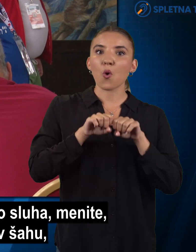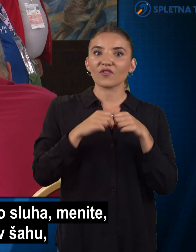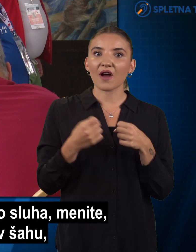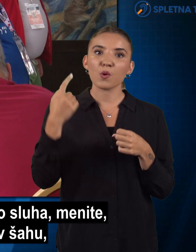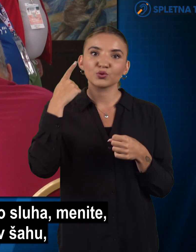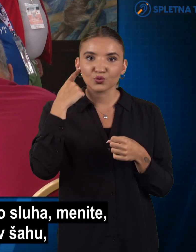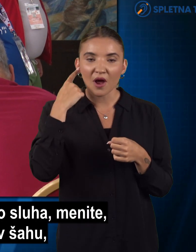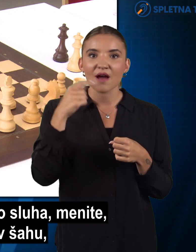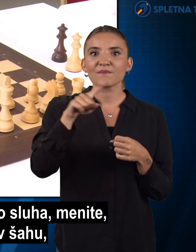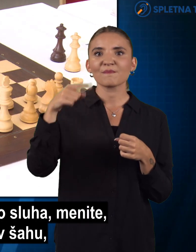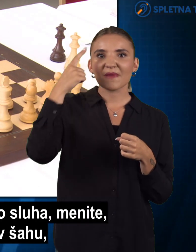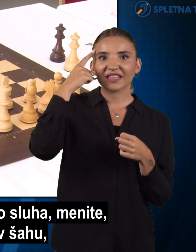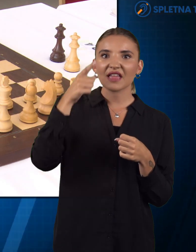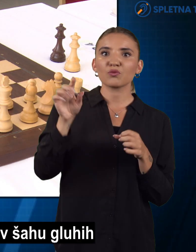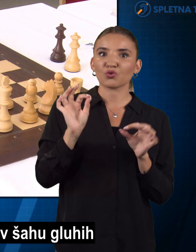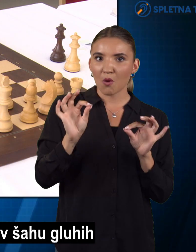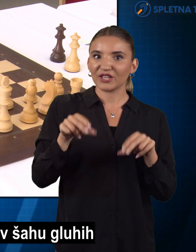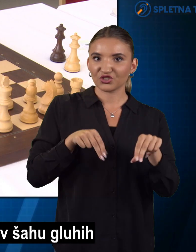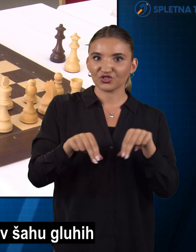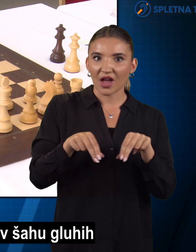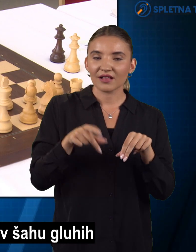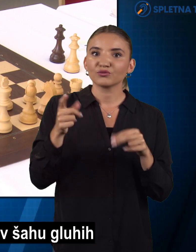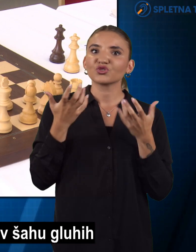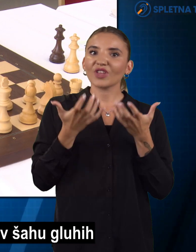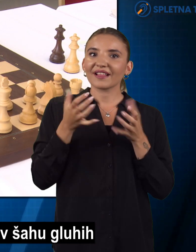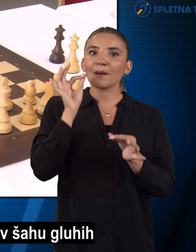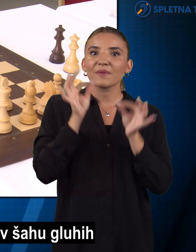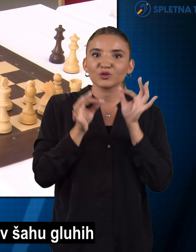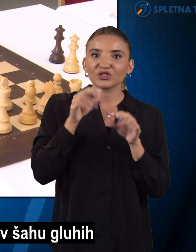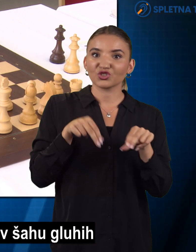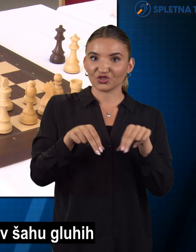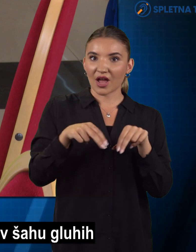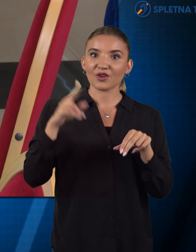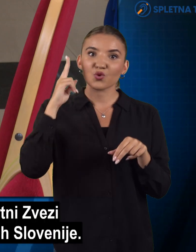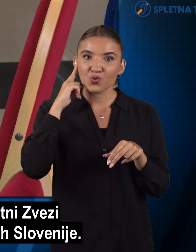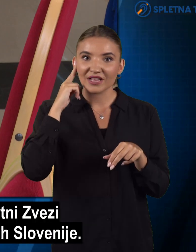sluha, menite, da ste dobri v šahu, se želite preizkusiti v šahu